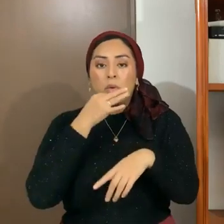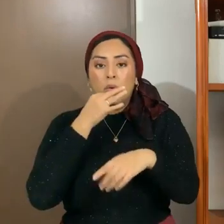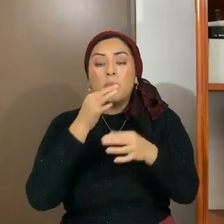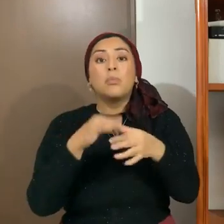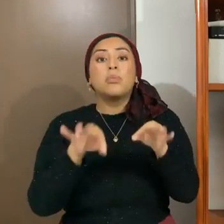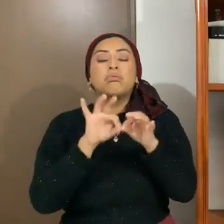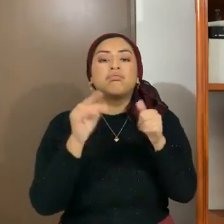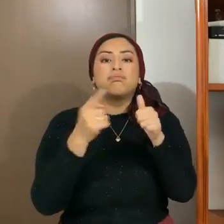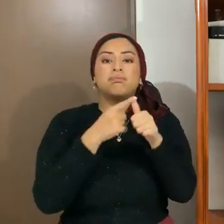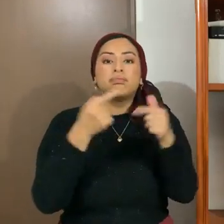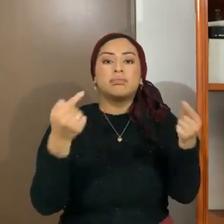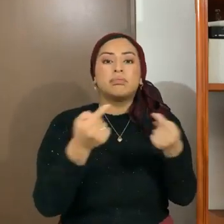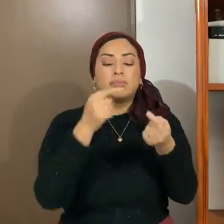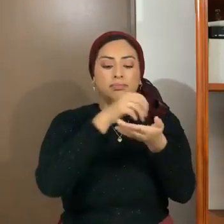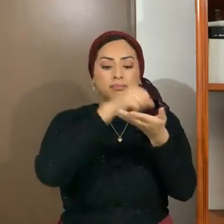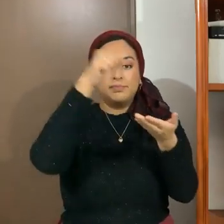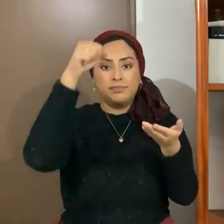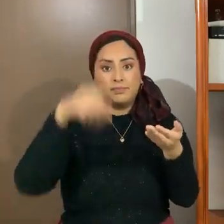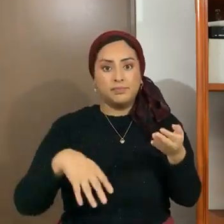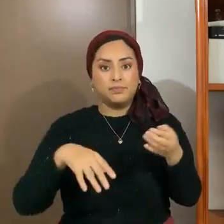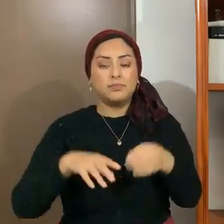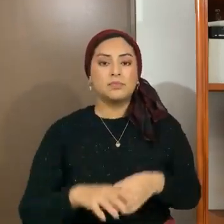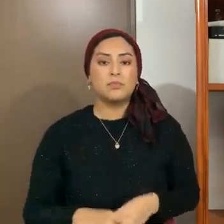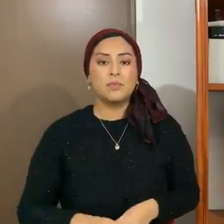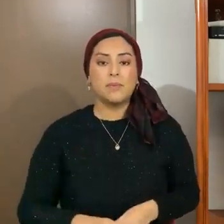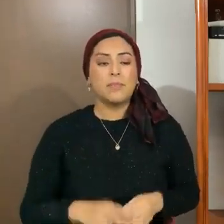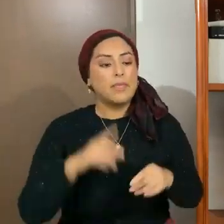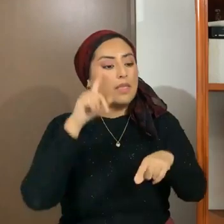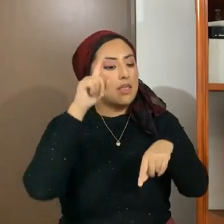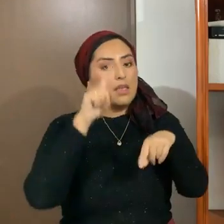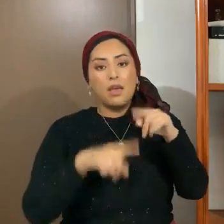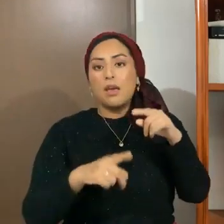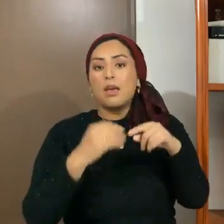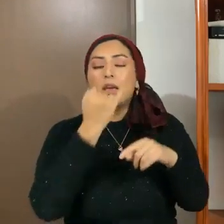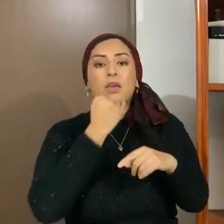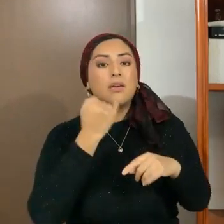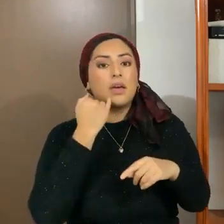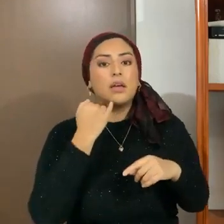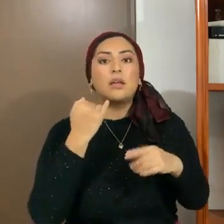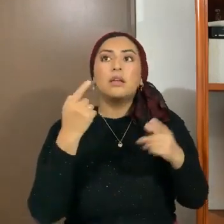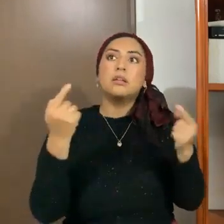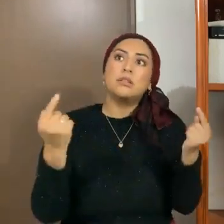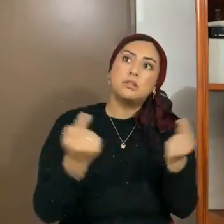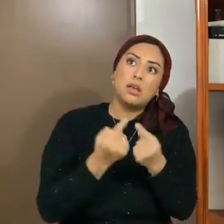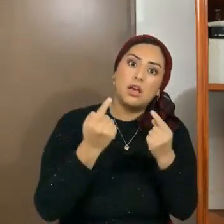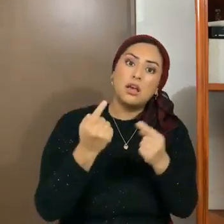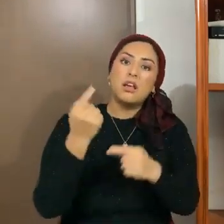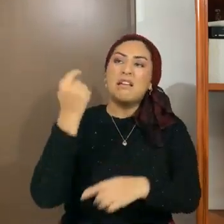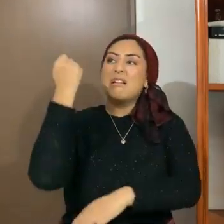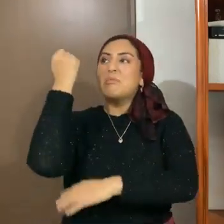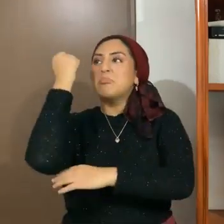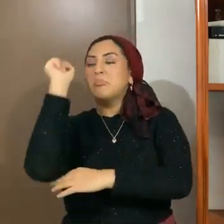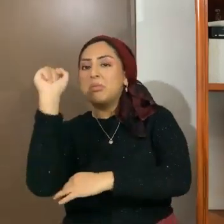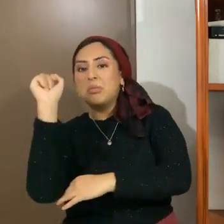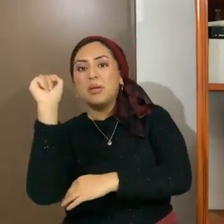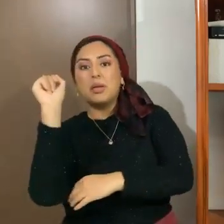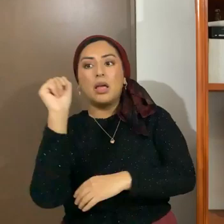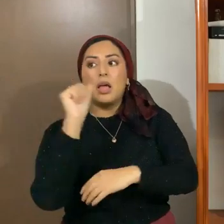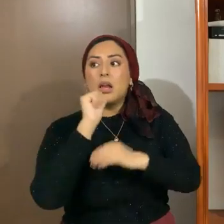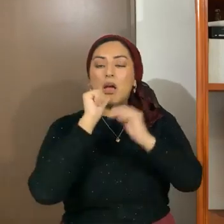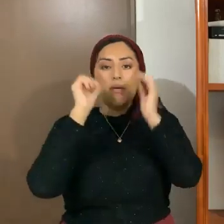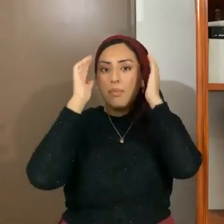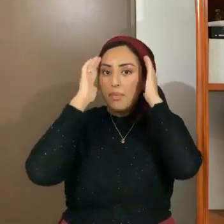pueblo. No se puede que el pueblo esté siendo rebelde, mal agradecido, etcétera, que no hagan caso a